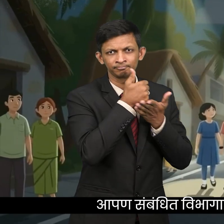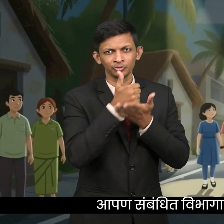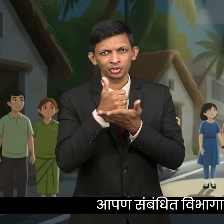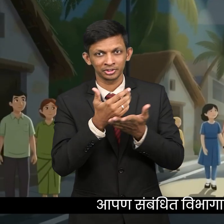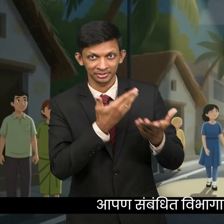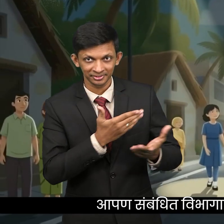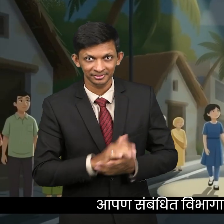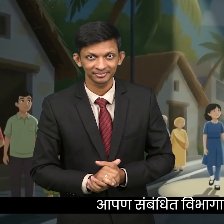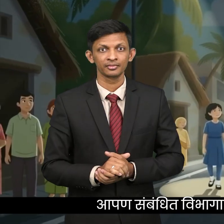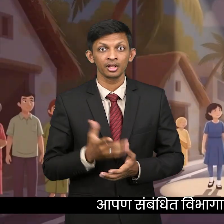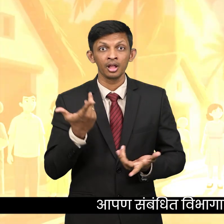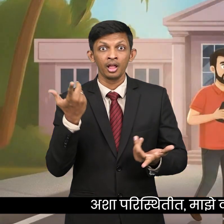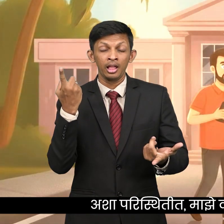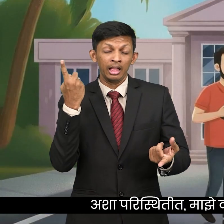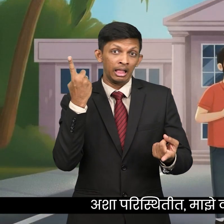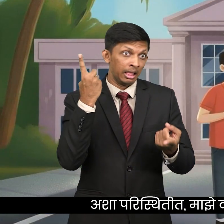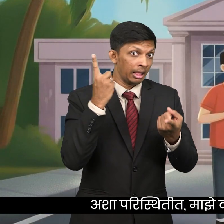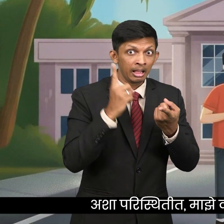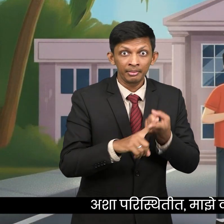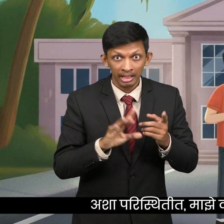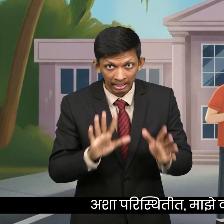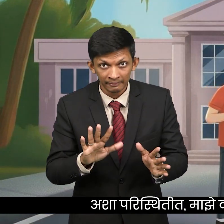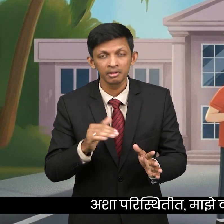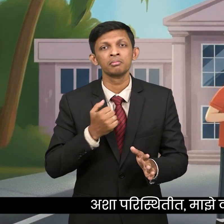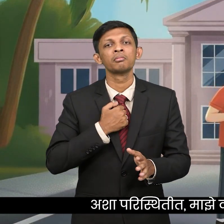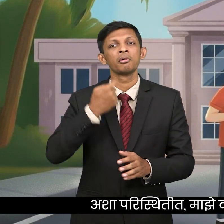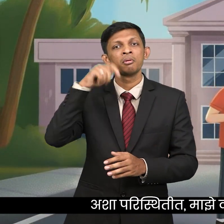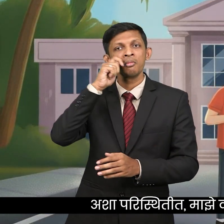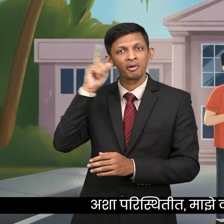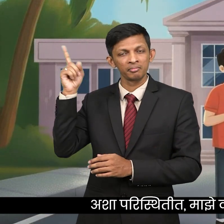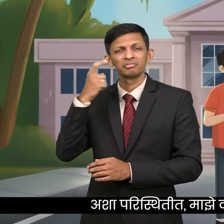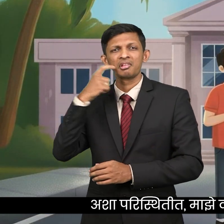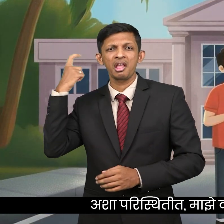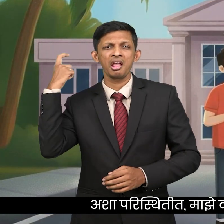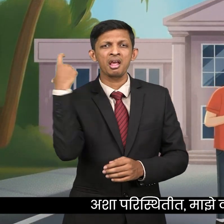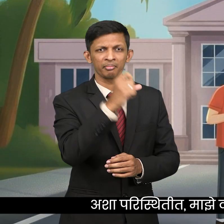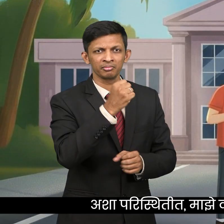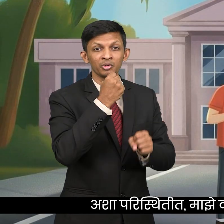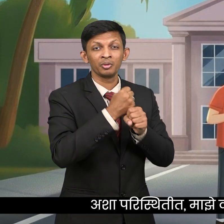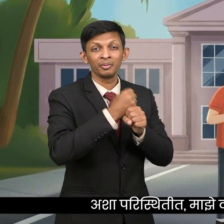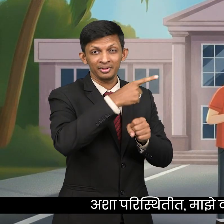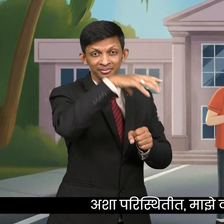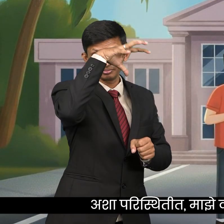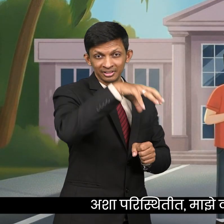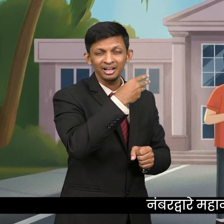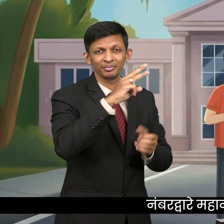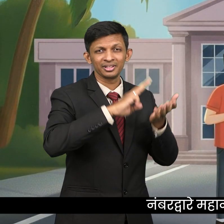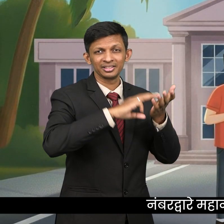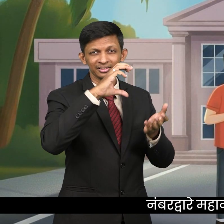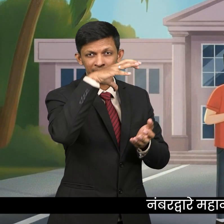दिली पाहिजे. अशा परिस्थितीत माझे वडील ऑनलाइन पोर्टल किंवा